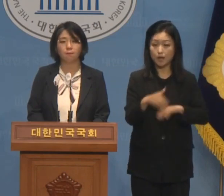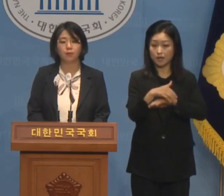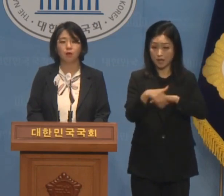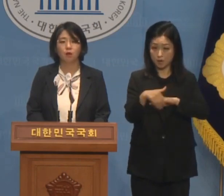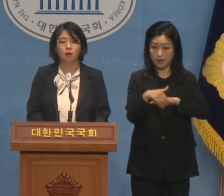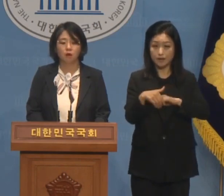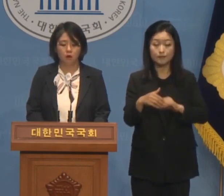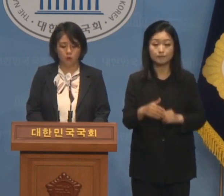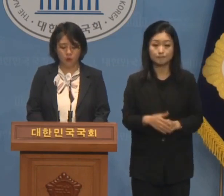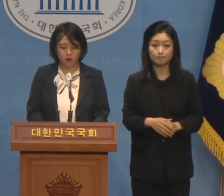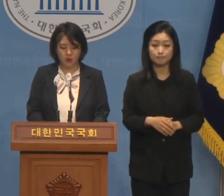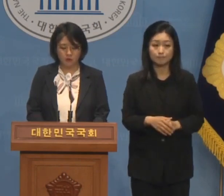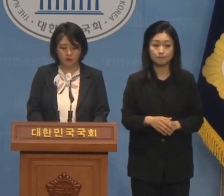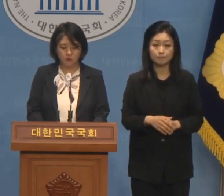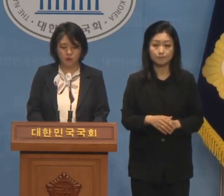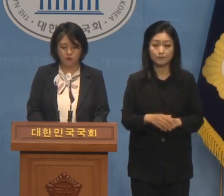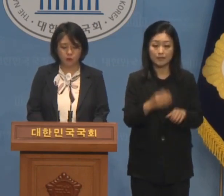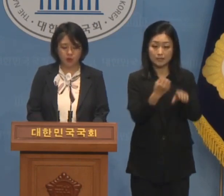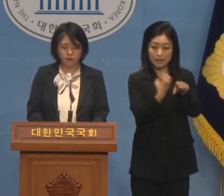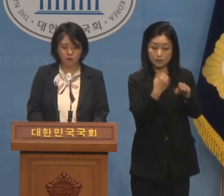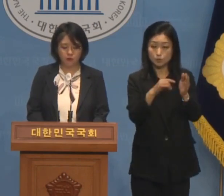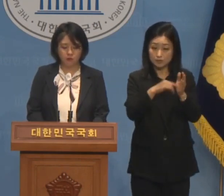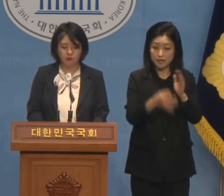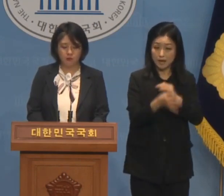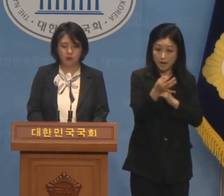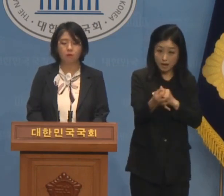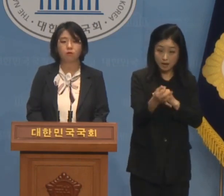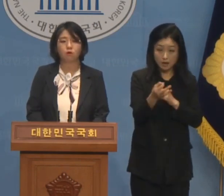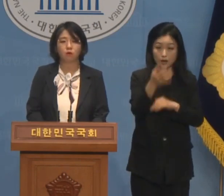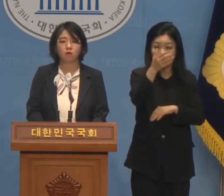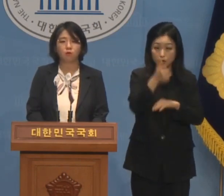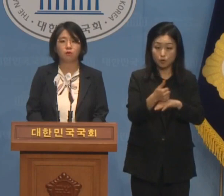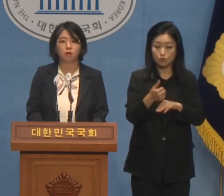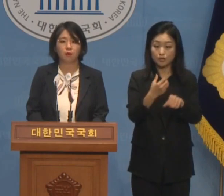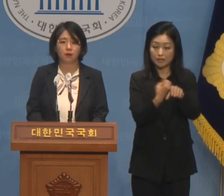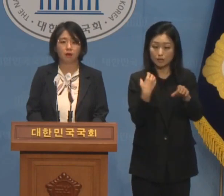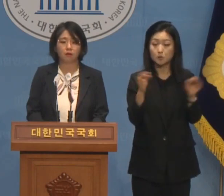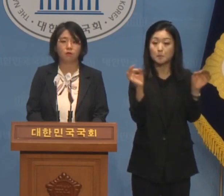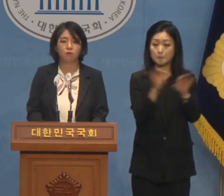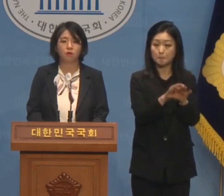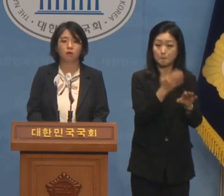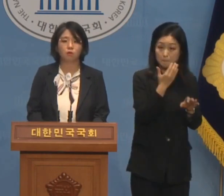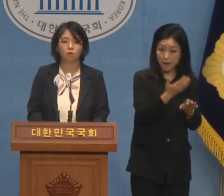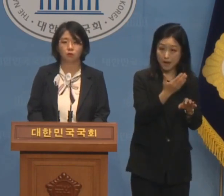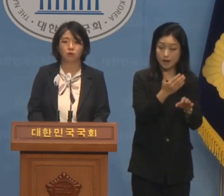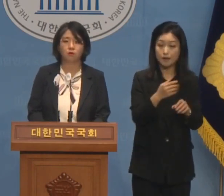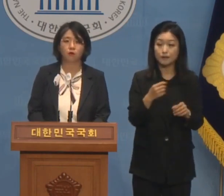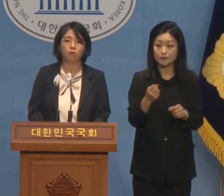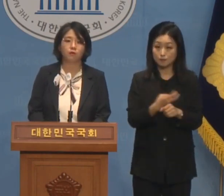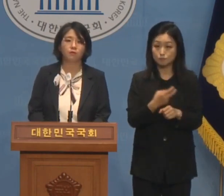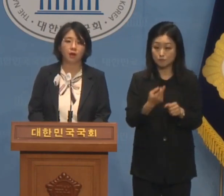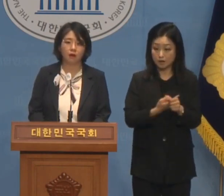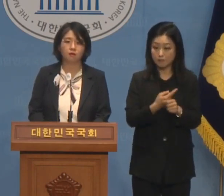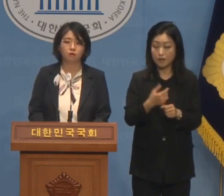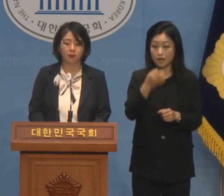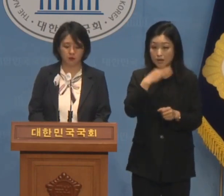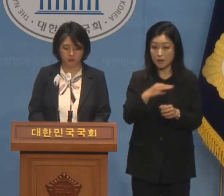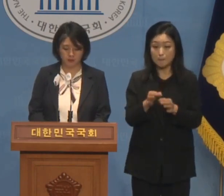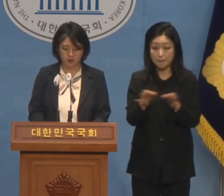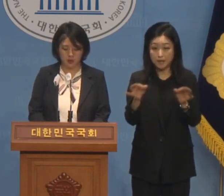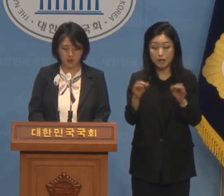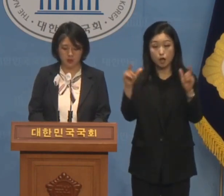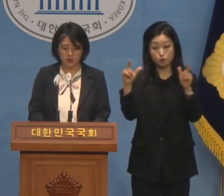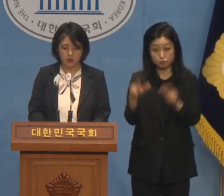정책입니다. 오히려 탄소세 도입으로 탄소 중립이 실현되면서 탄소세 배당, 탄소세 기본소득은 점점 사라질